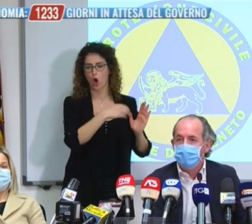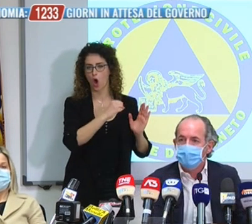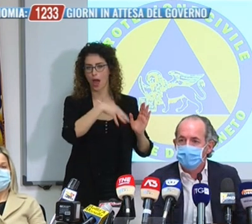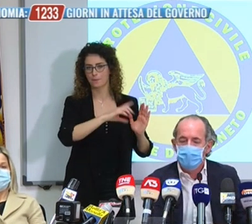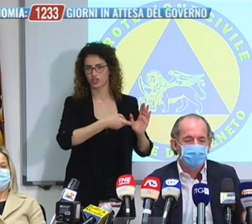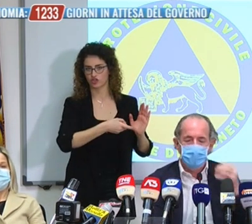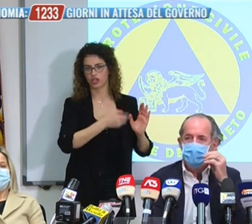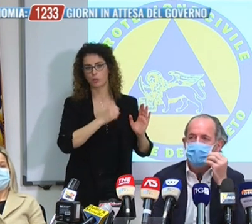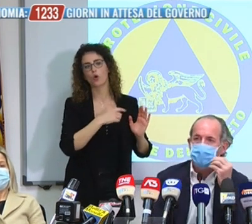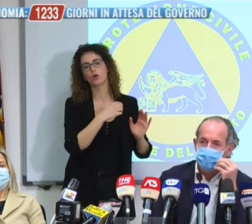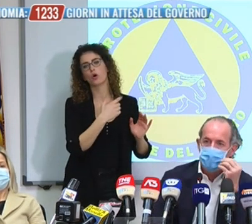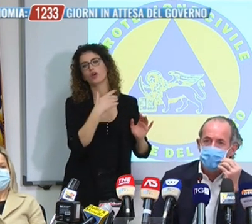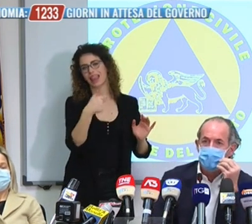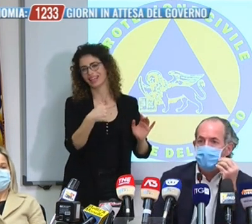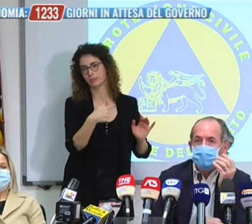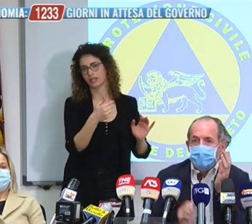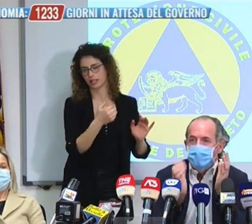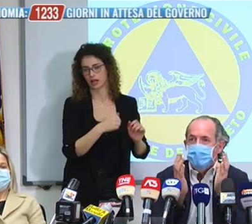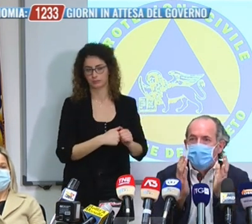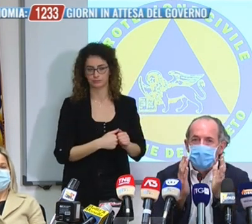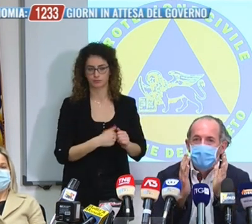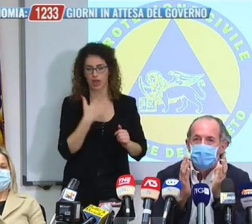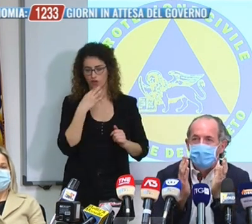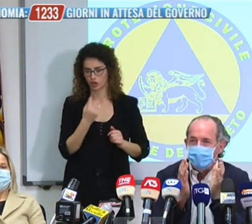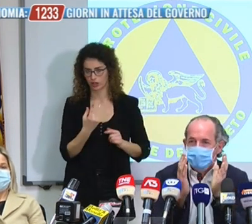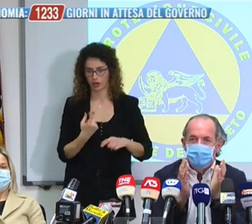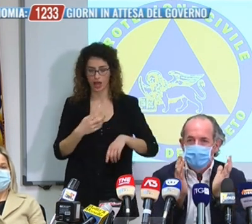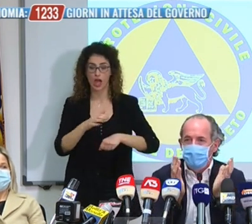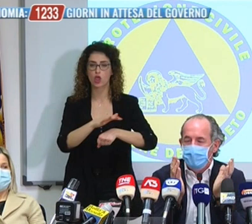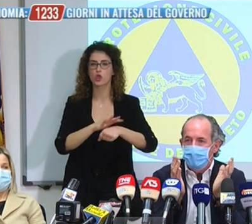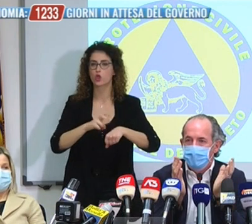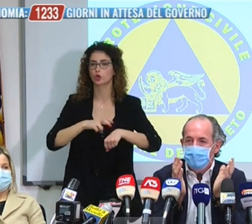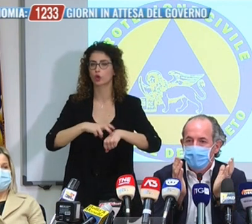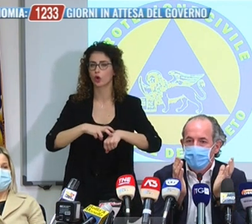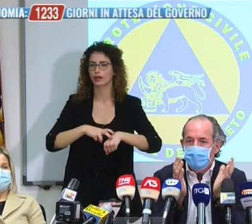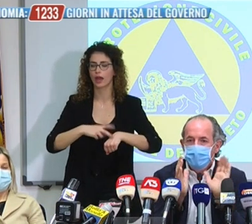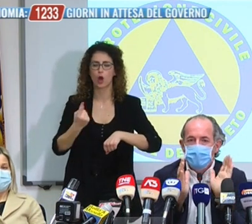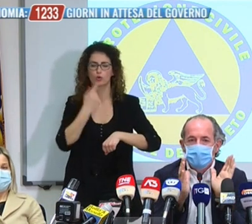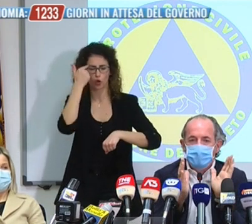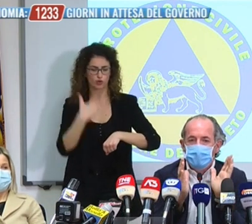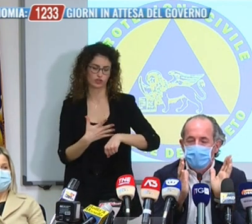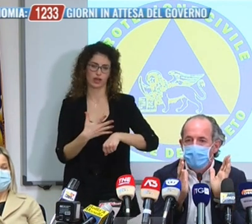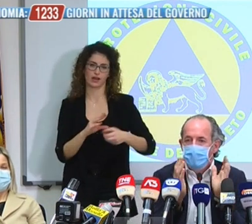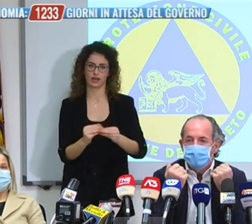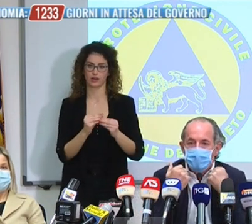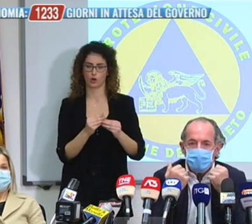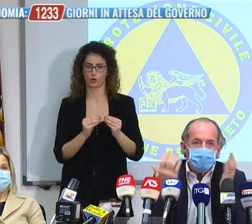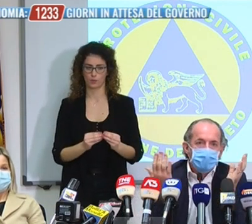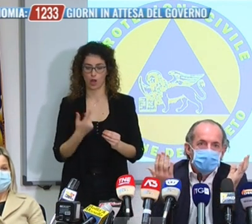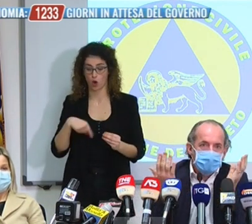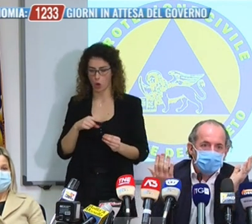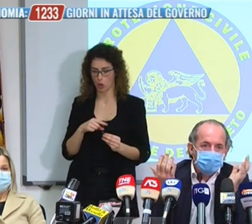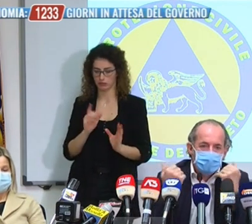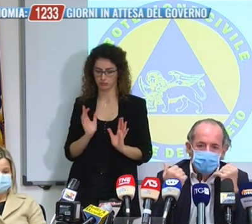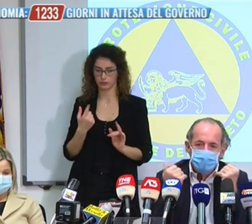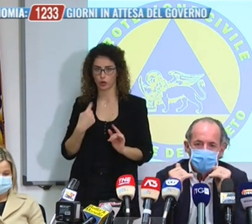l'uso del paracetamolo. Ma cosa voglio dire? Voglio dire che il medico è l'unico che sa cosa deve fare. Noi dobbiamo solo dire, anzi noi, lo